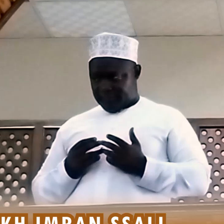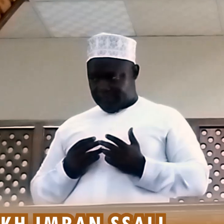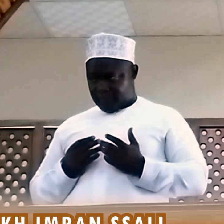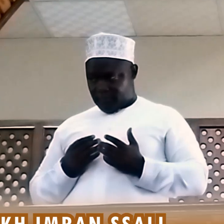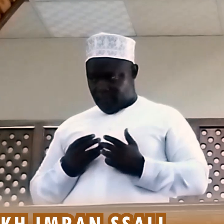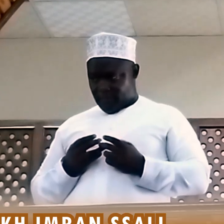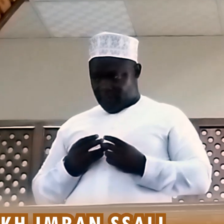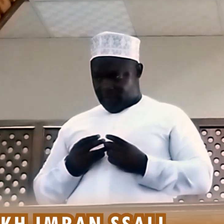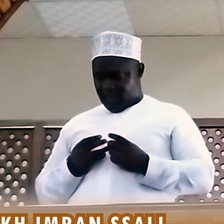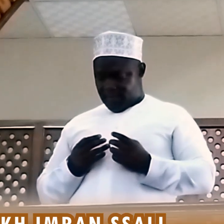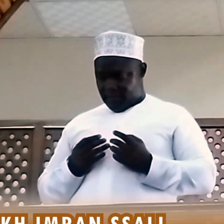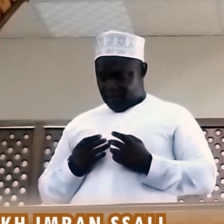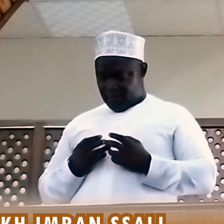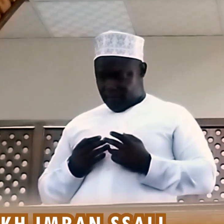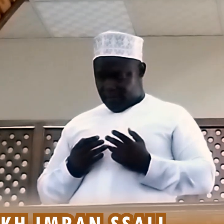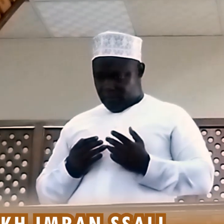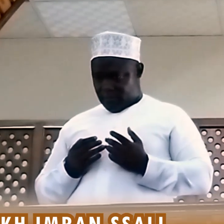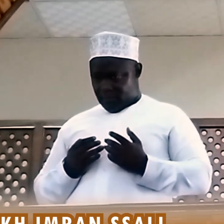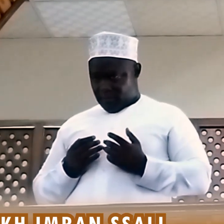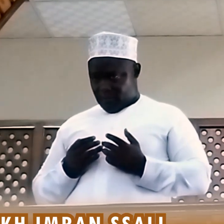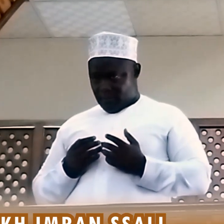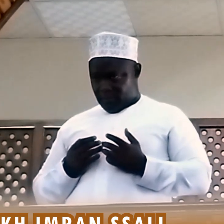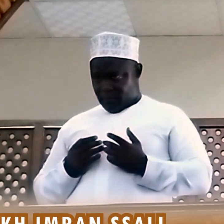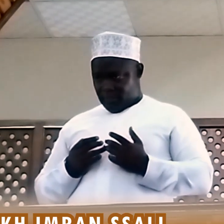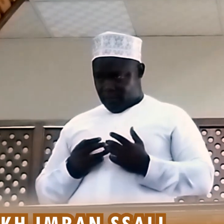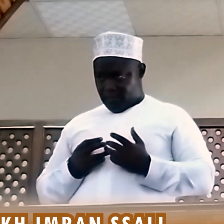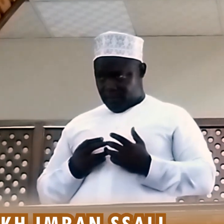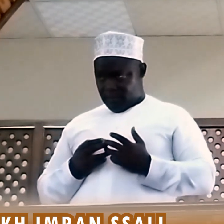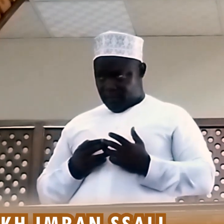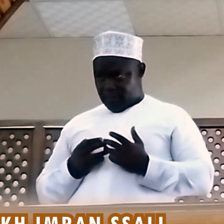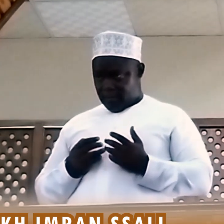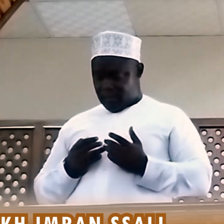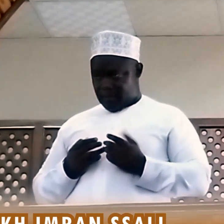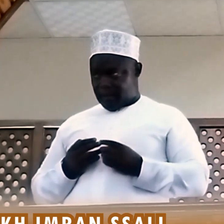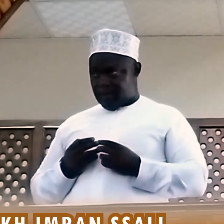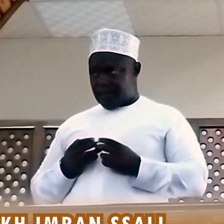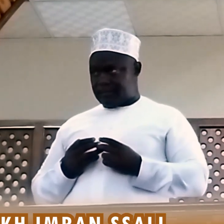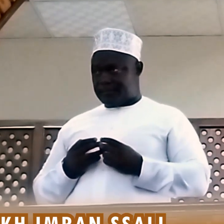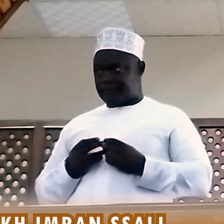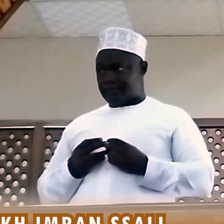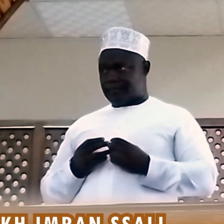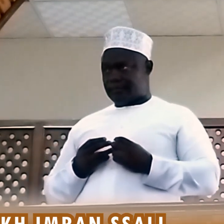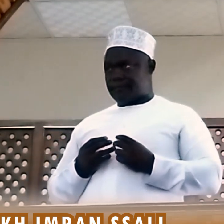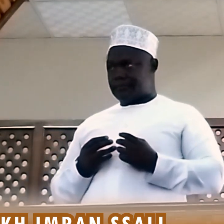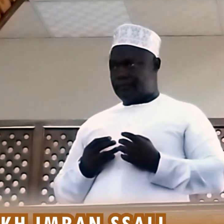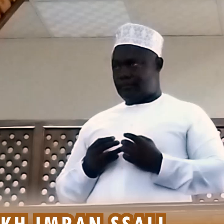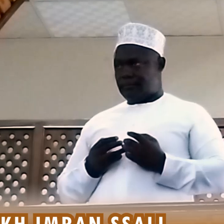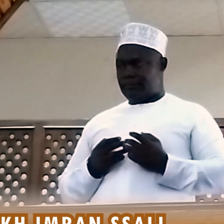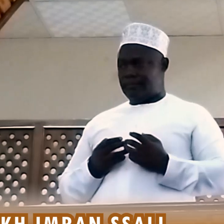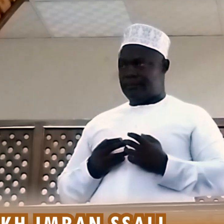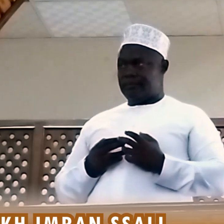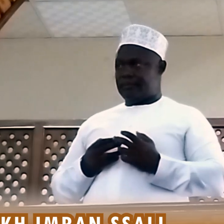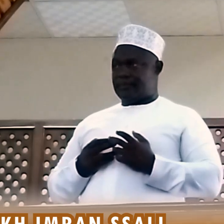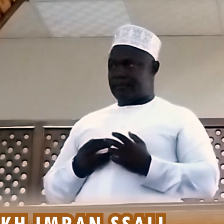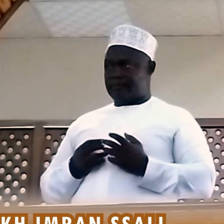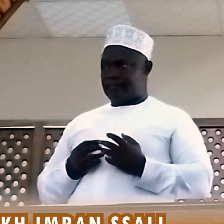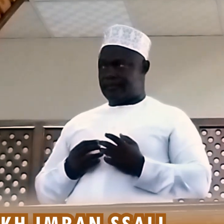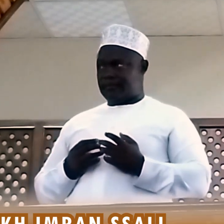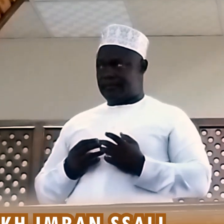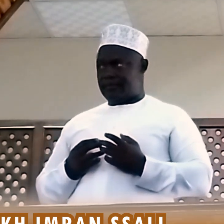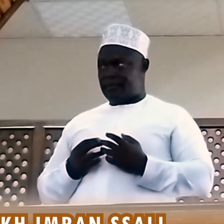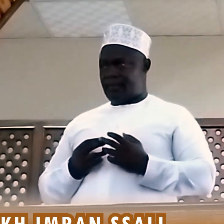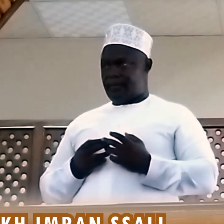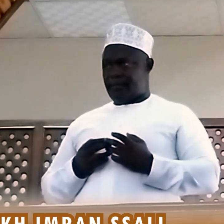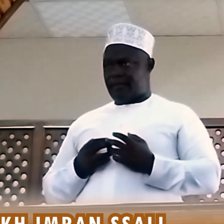كما صليت على سيدنا إبراهيم وعلى آل سيدنا إبراهيم في العالمين إنك حميد مجيد وارض اللهم عن ساداتنا أبي